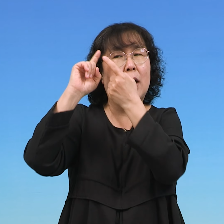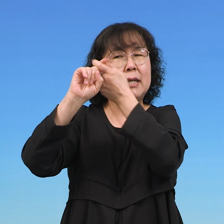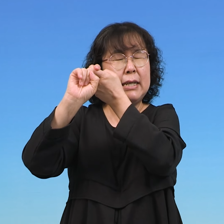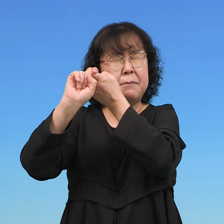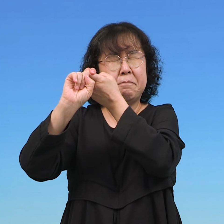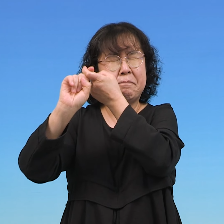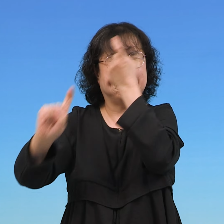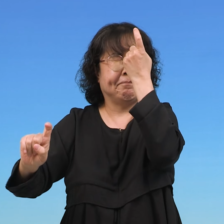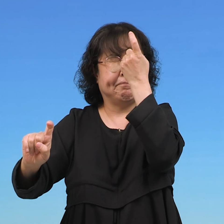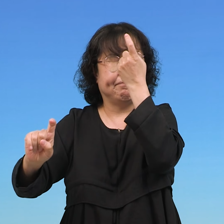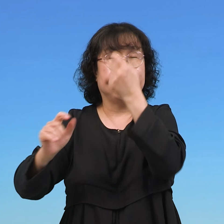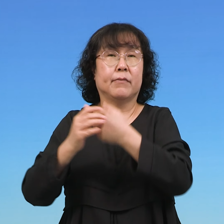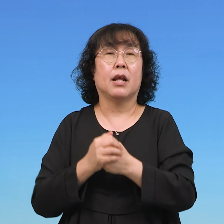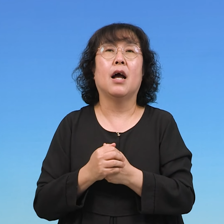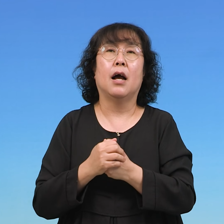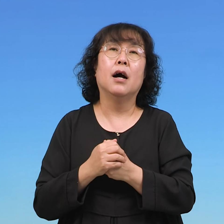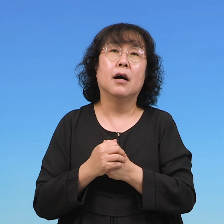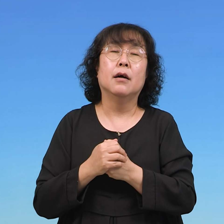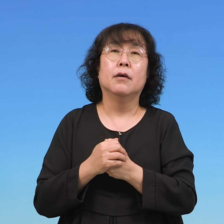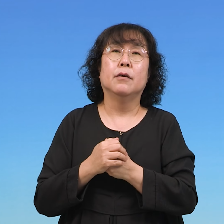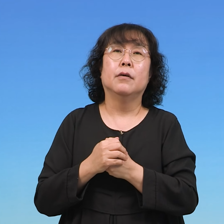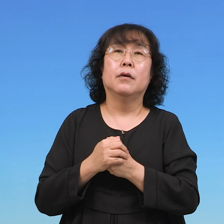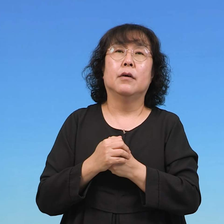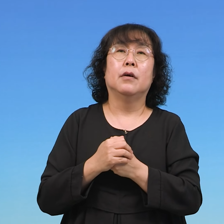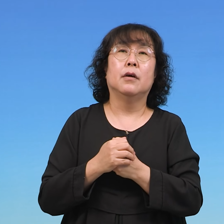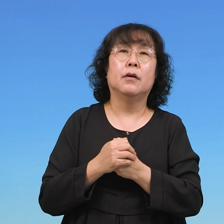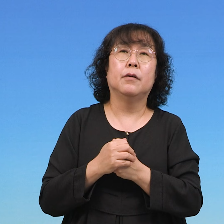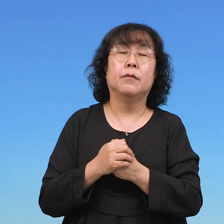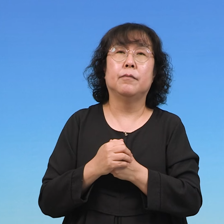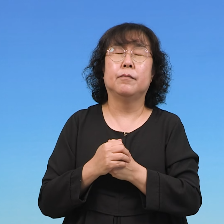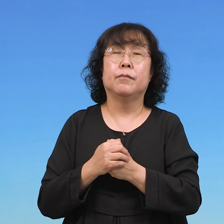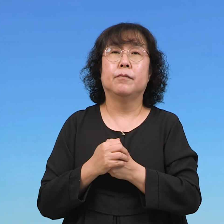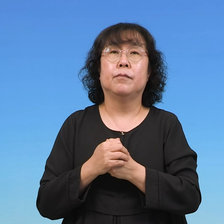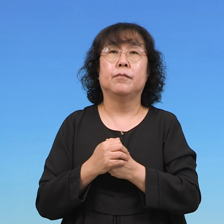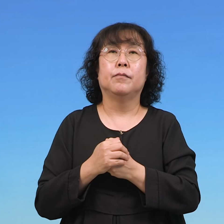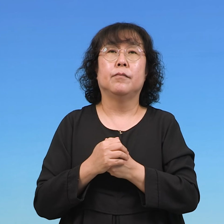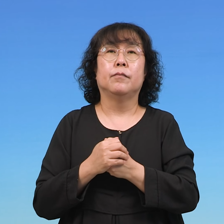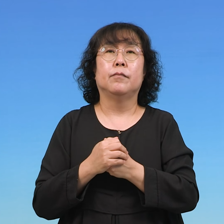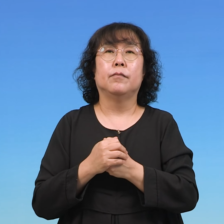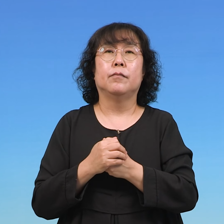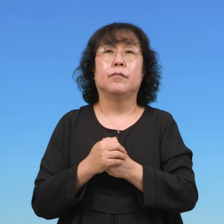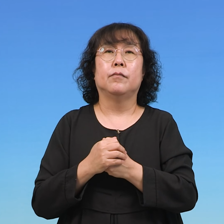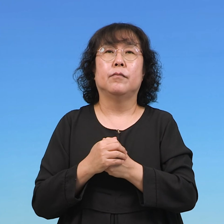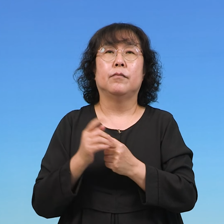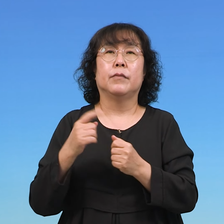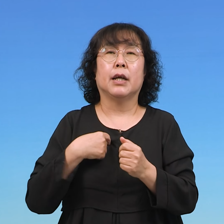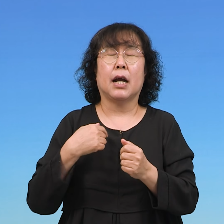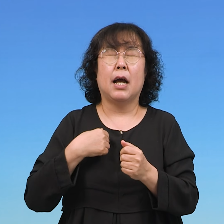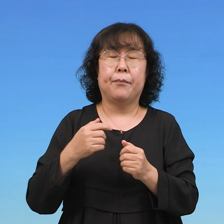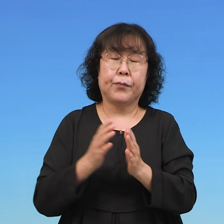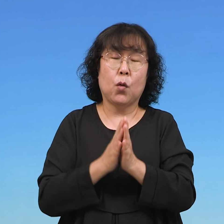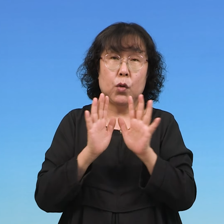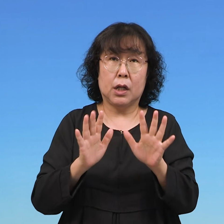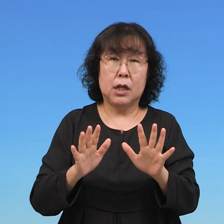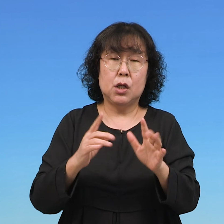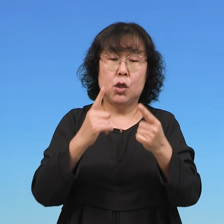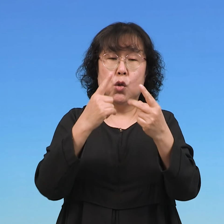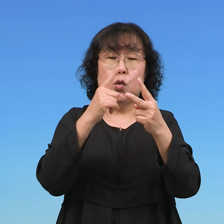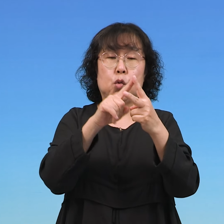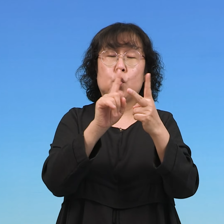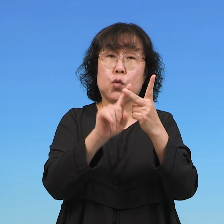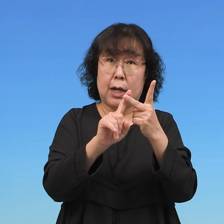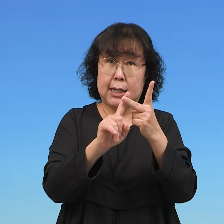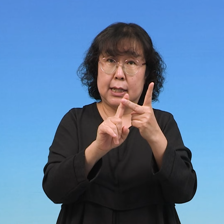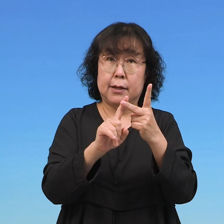없었기 때문에 여기에서부터 파생을 했다. 그래서 제가 오늘 이 말씀을 묵상하면서 두 가지